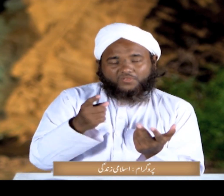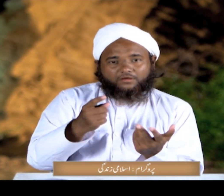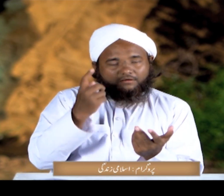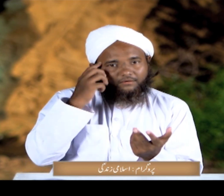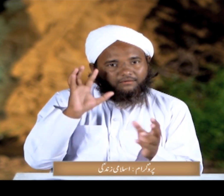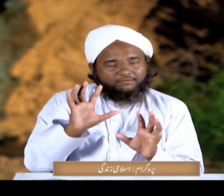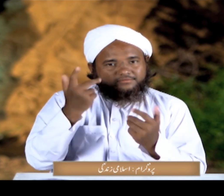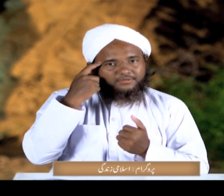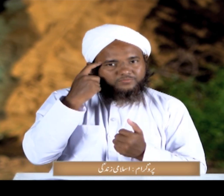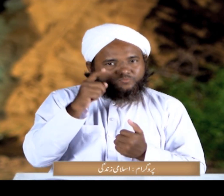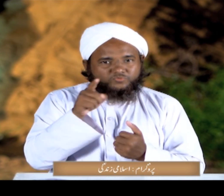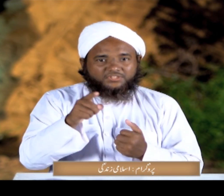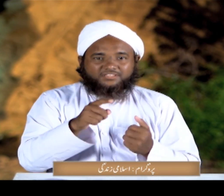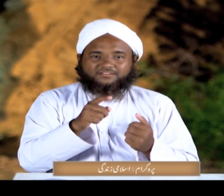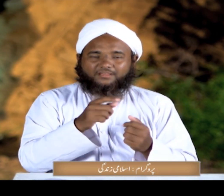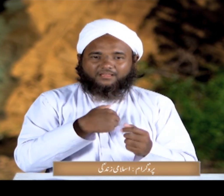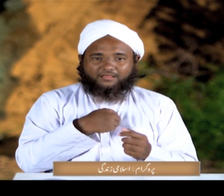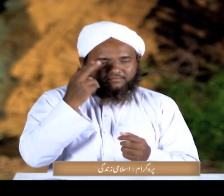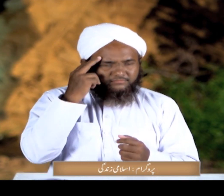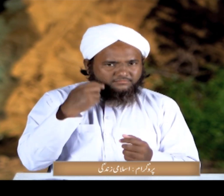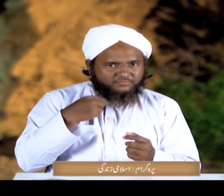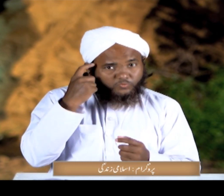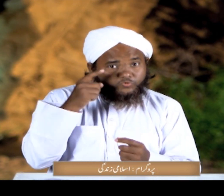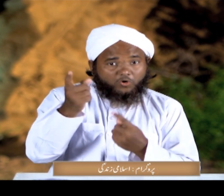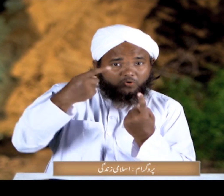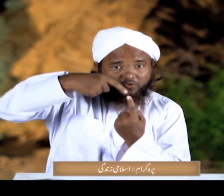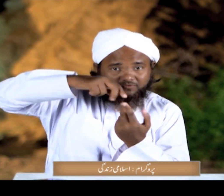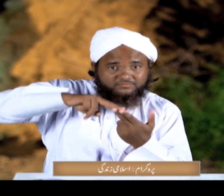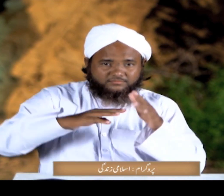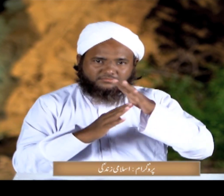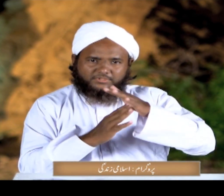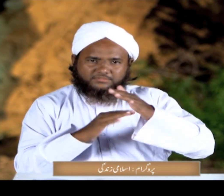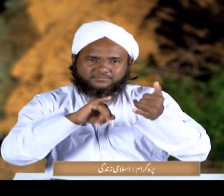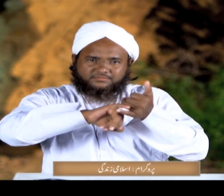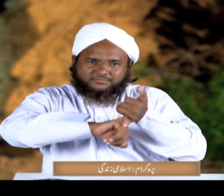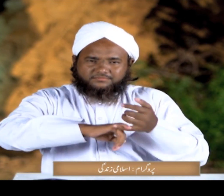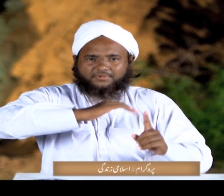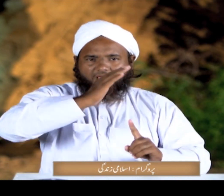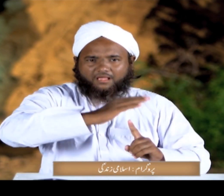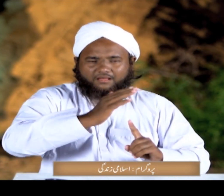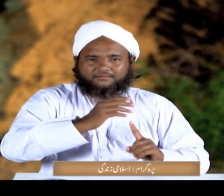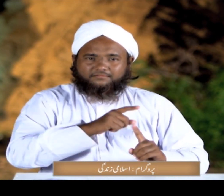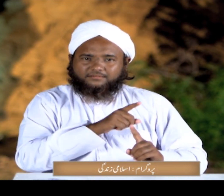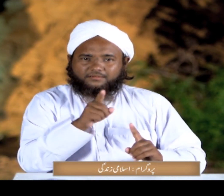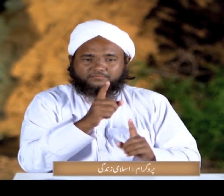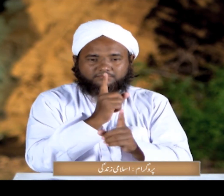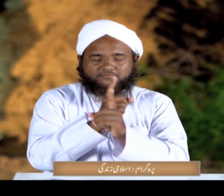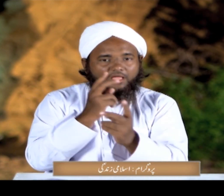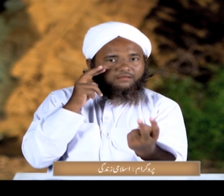اس خیال کا آنا تھا کہ انہوں نے حضرت سیدنا شیخ جہانگیر سمنانی رحمت اللہ علیہ کو اپنے سامنے